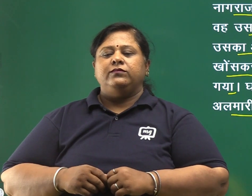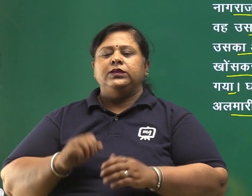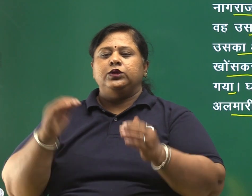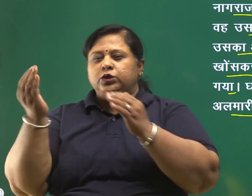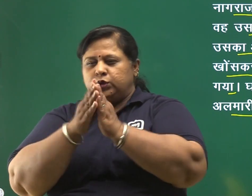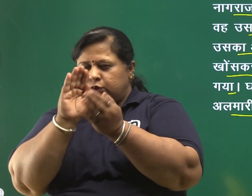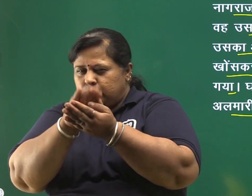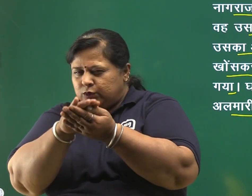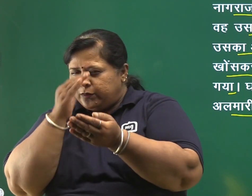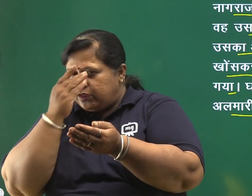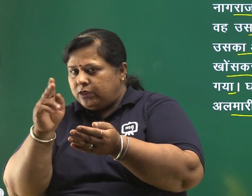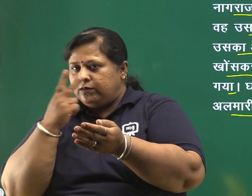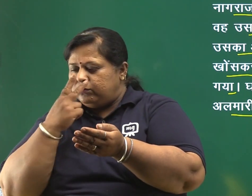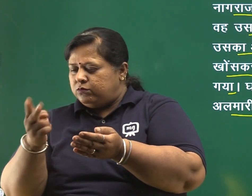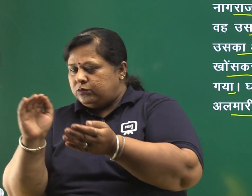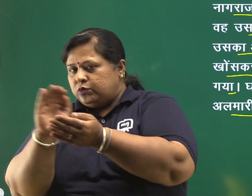छिपा दिया।